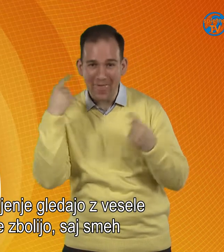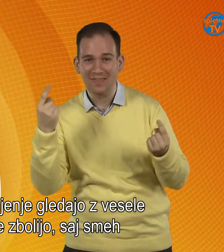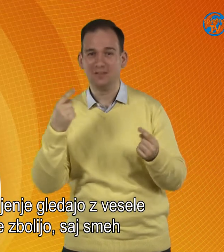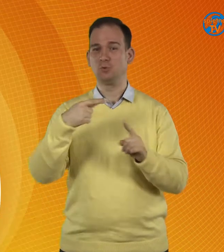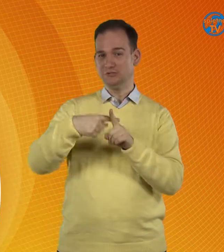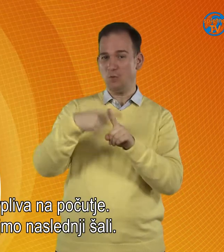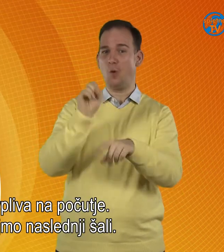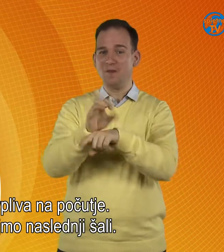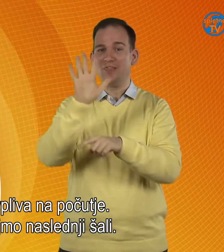počutje.